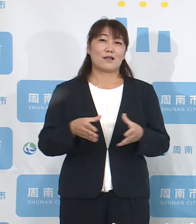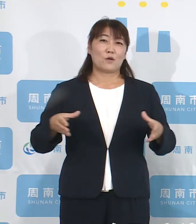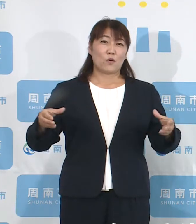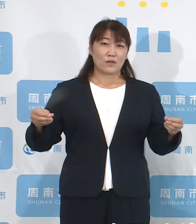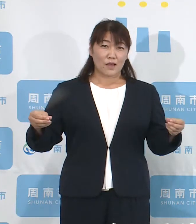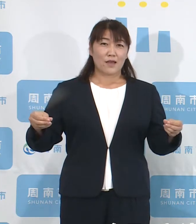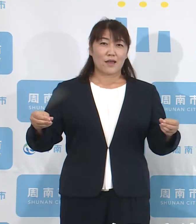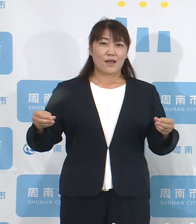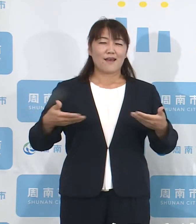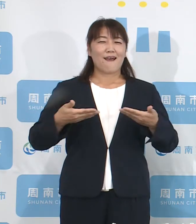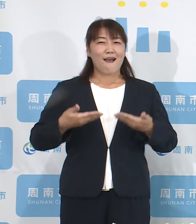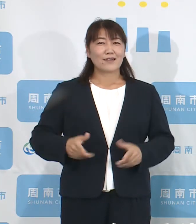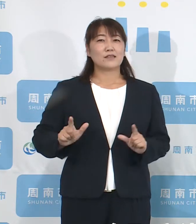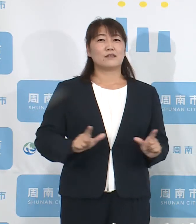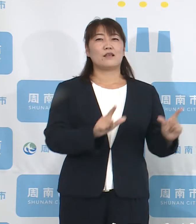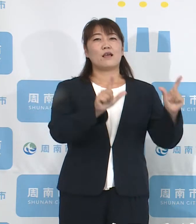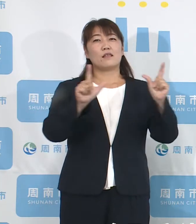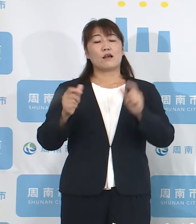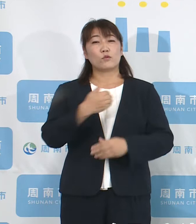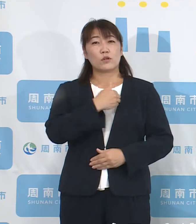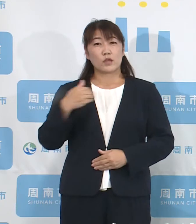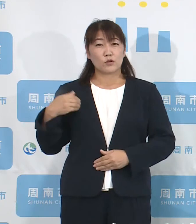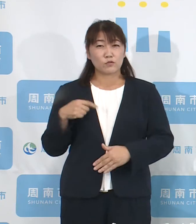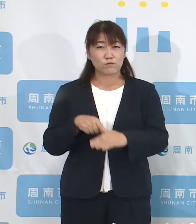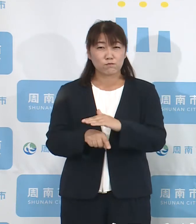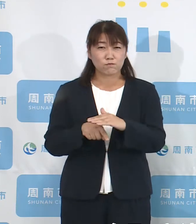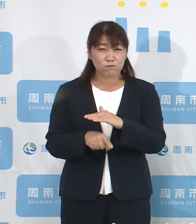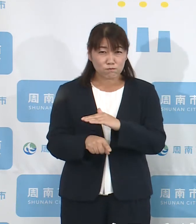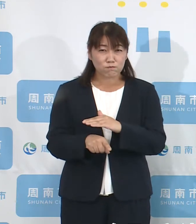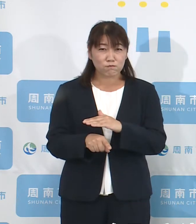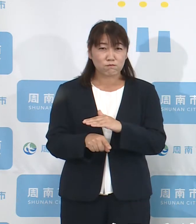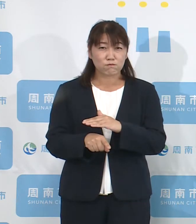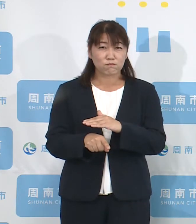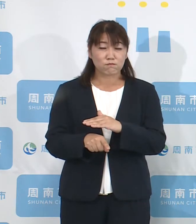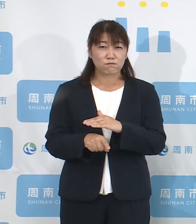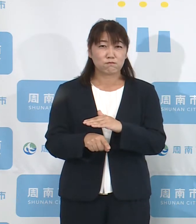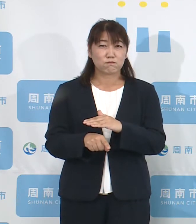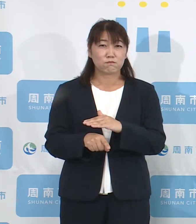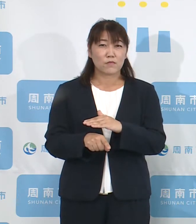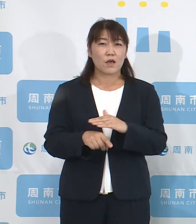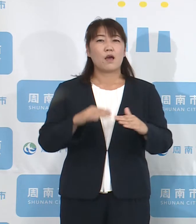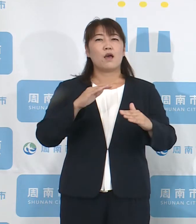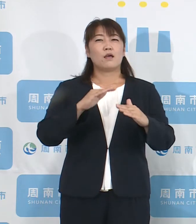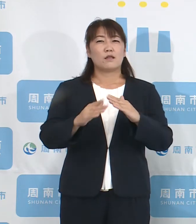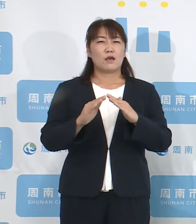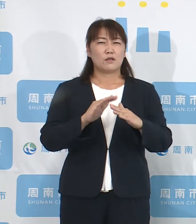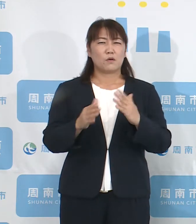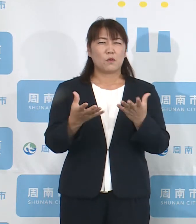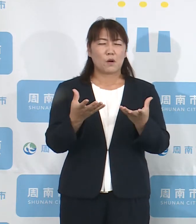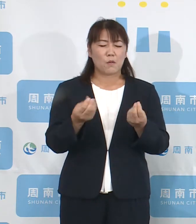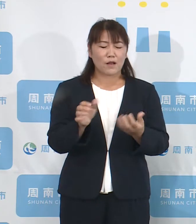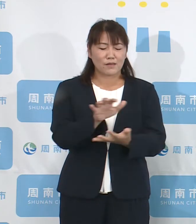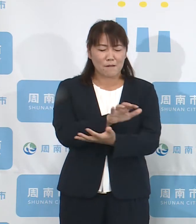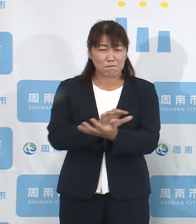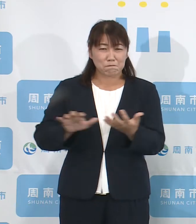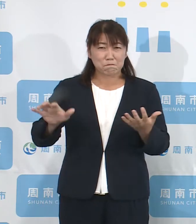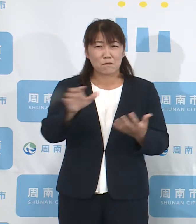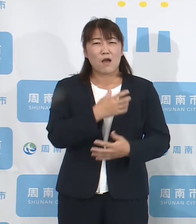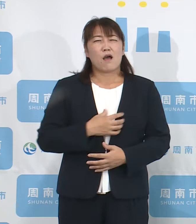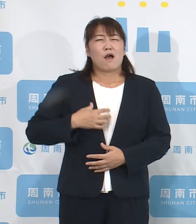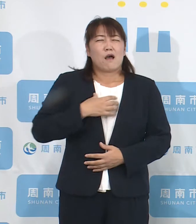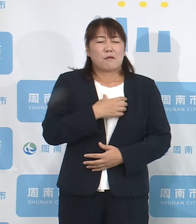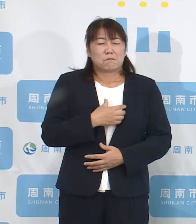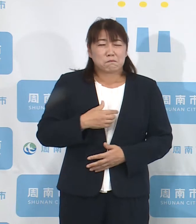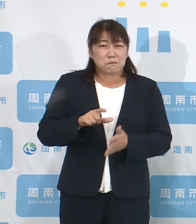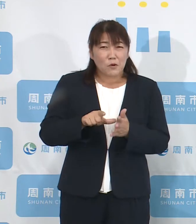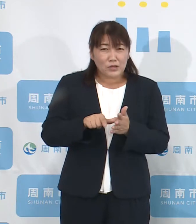において安心して生活を送ることができますのも、戦後皆様方が大変なご